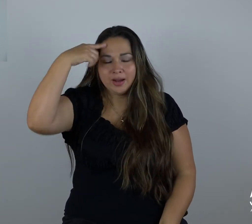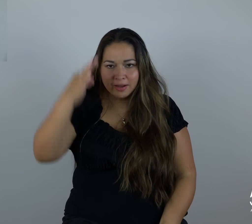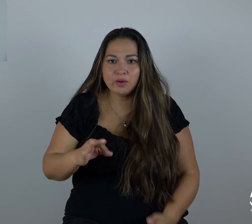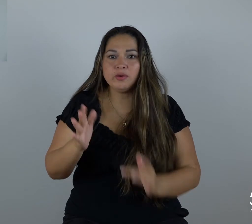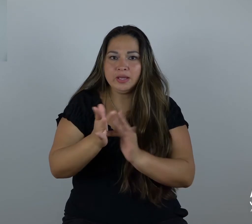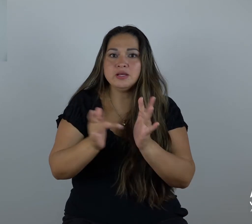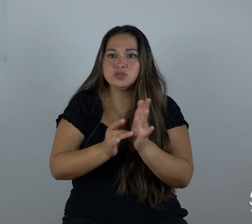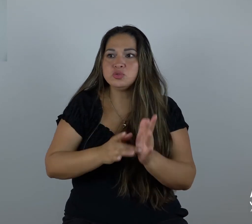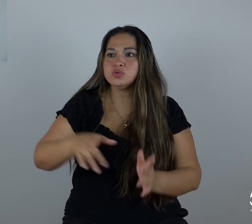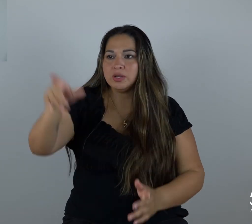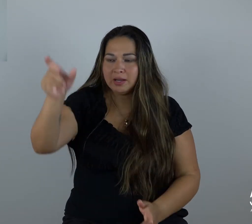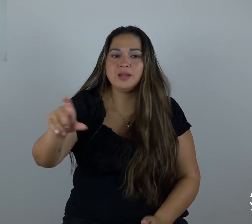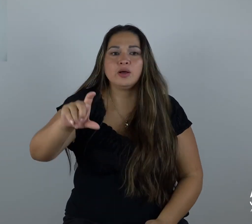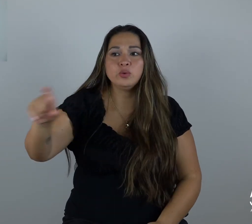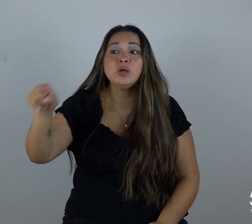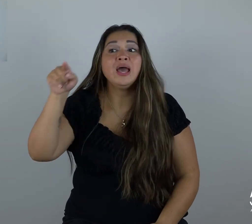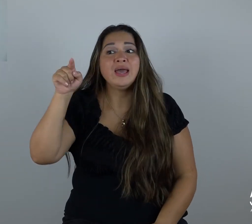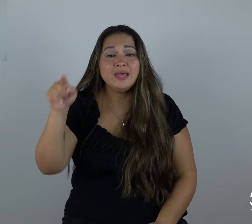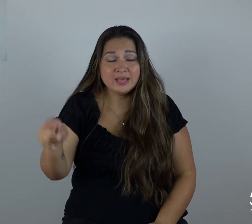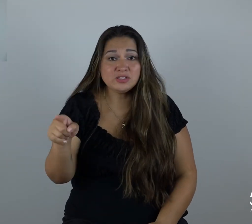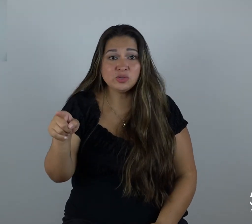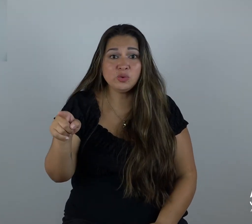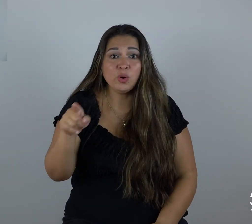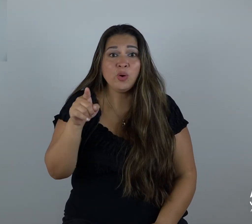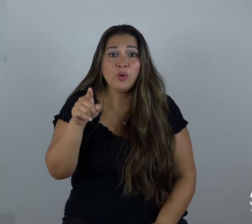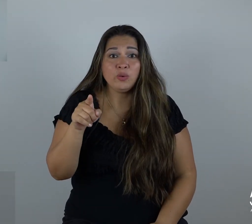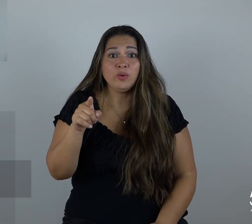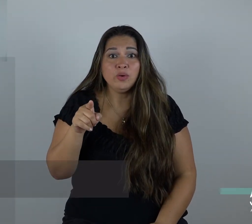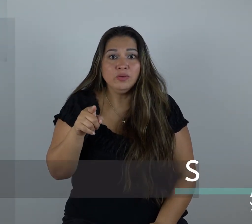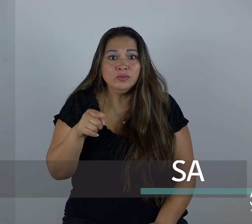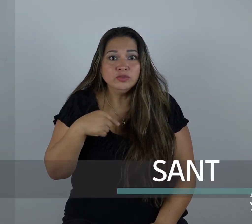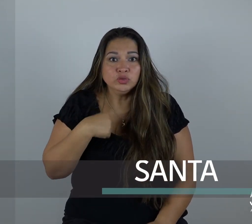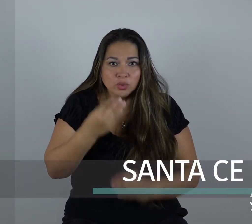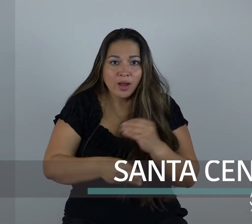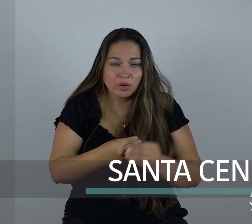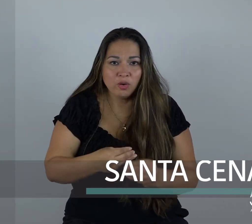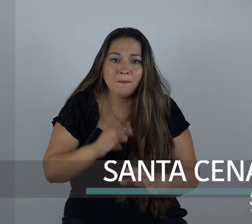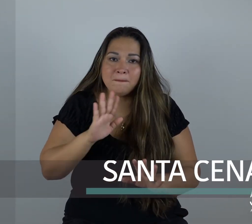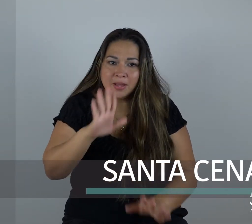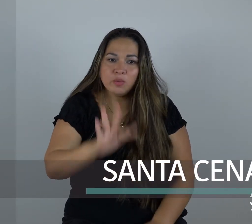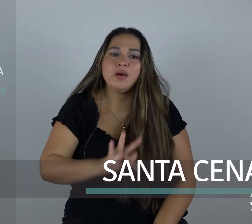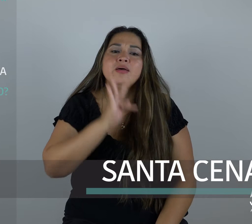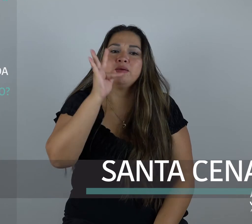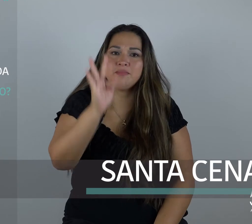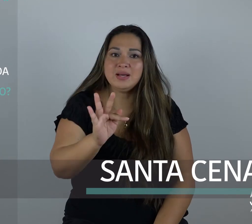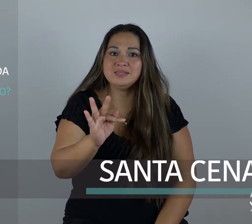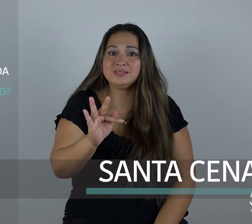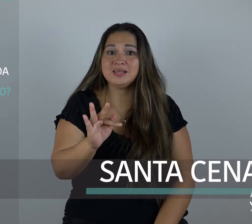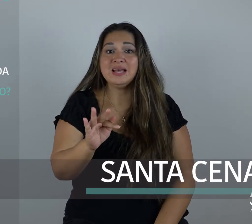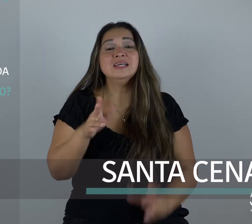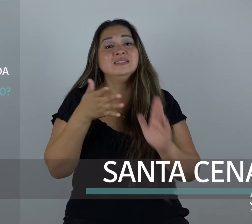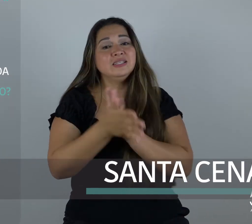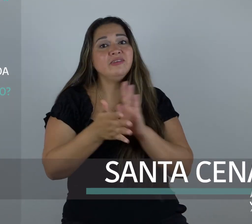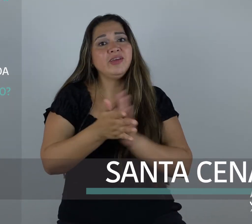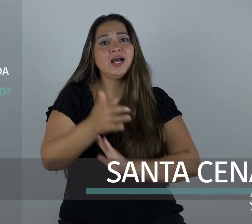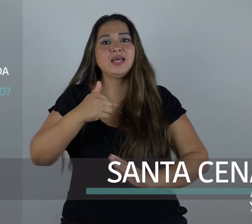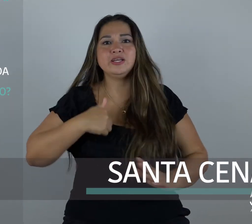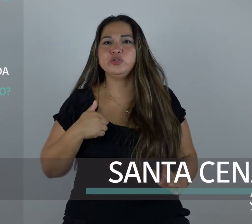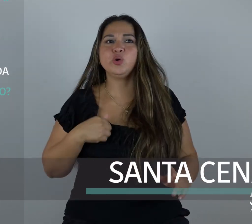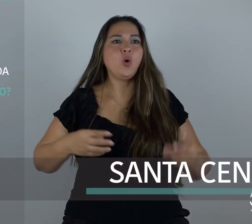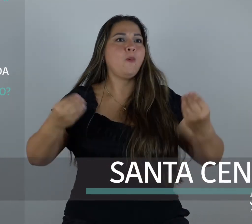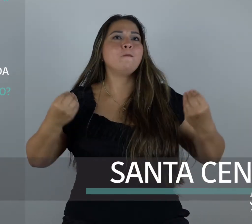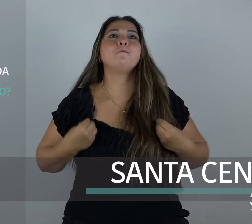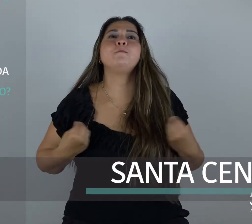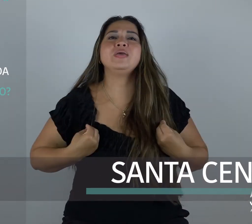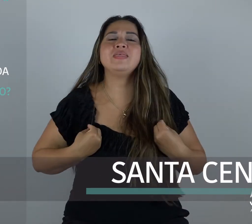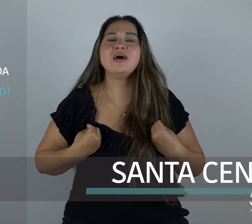de lo que Dios ha hecho por mí, se convierte en un pilar, sino que además lo que permite es identificarme con un nuevo estilo de